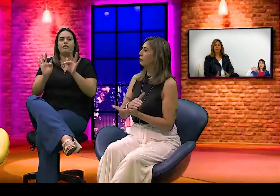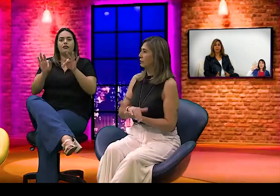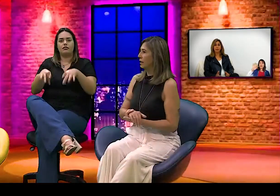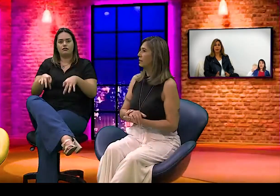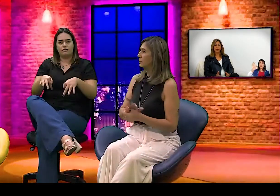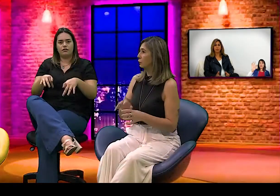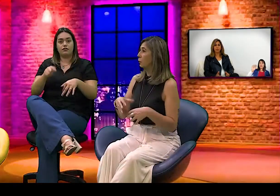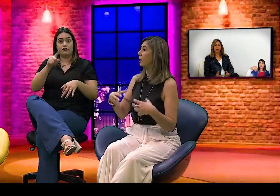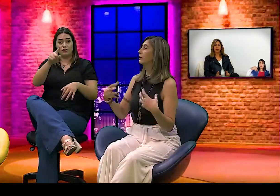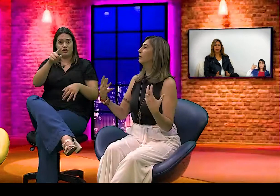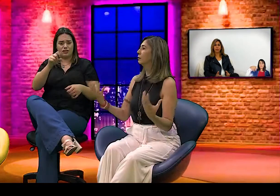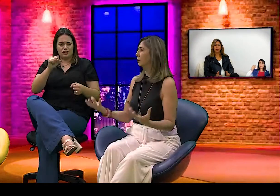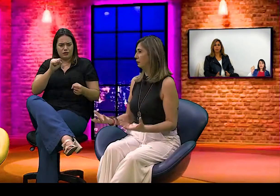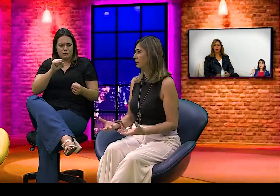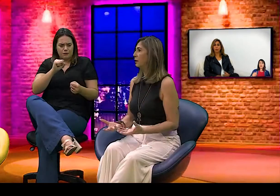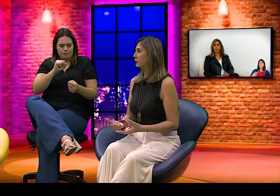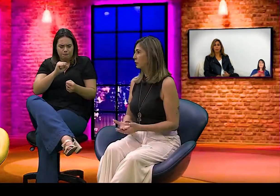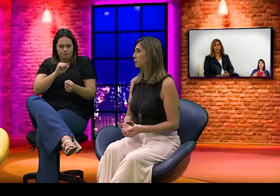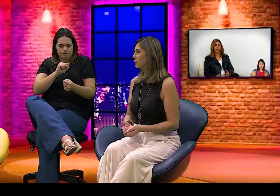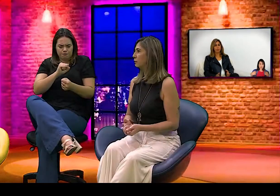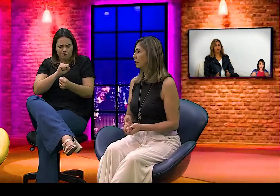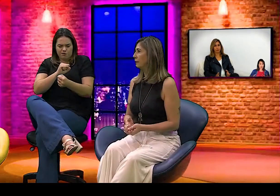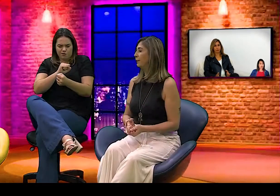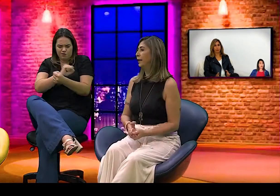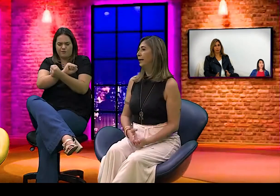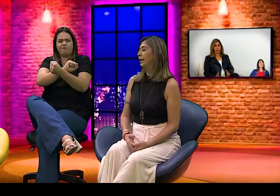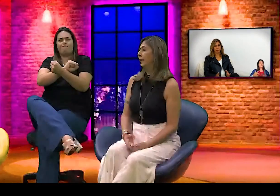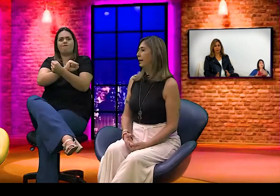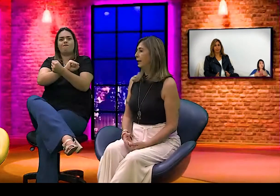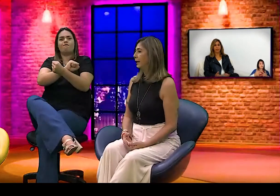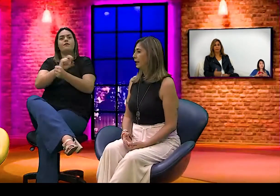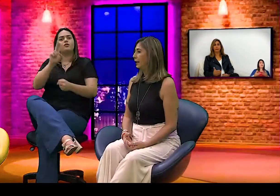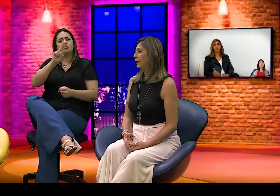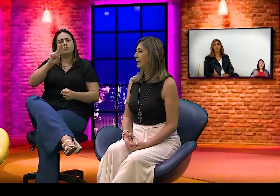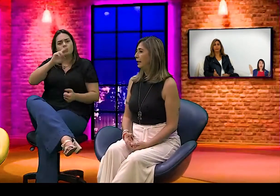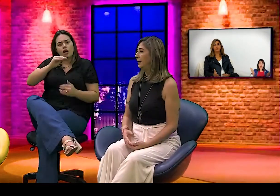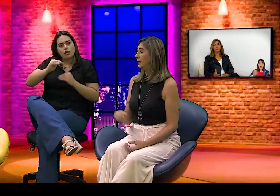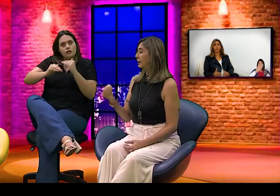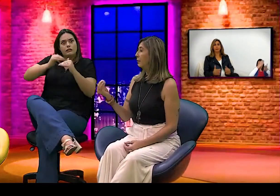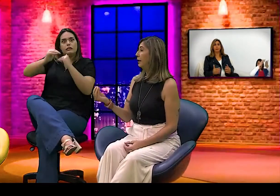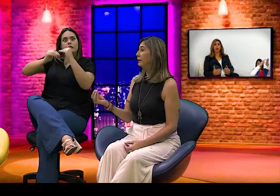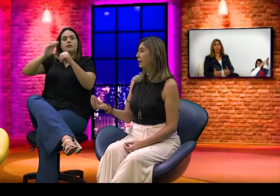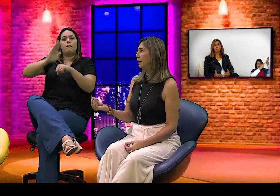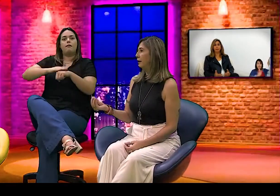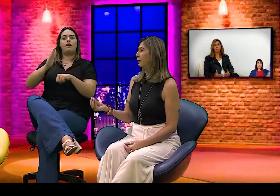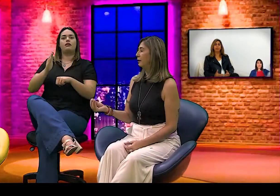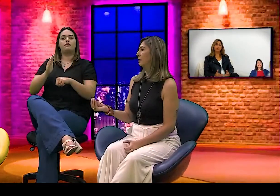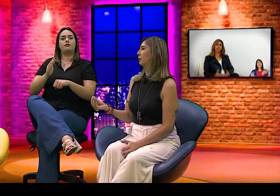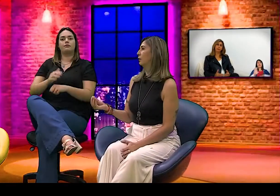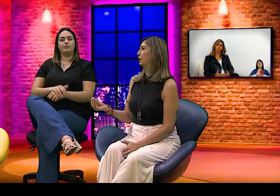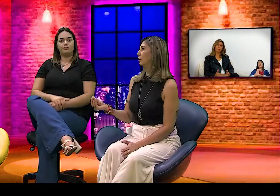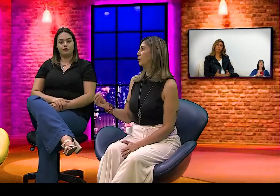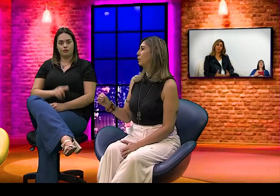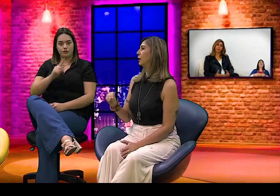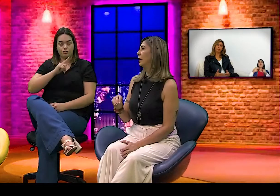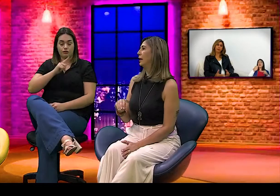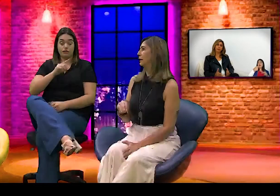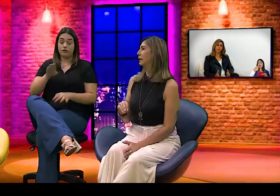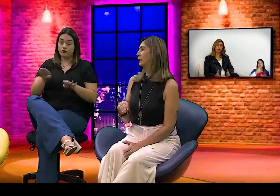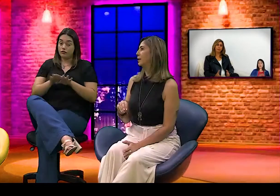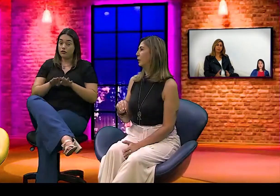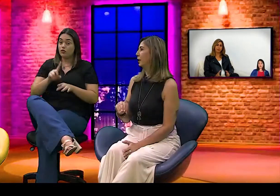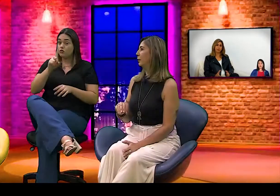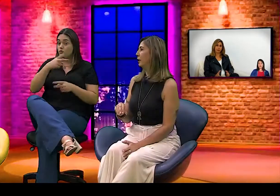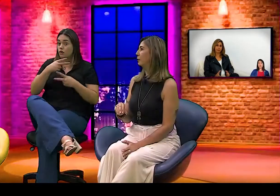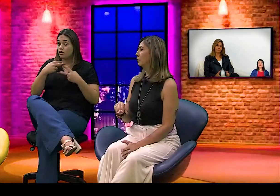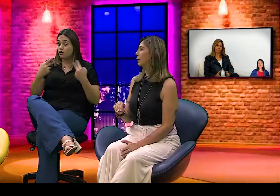prendendo cada vez mais nesse uso, aumentando cada vez mais o seu uso, né? E também tem o que eu costumo trabalhar